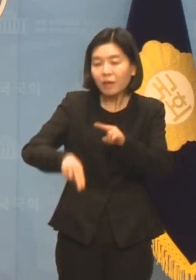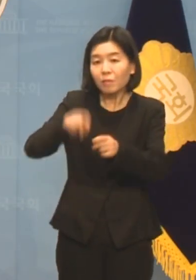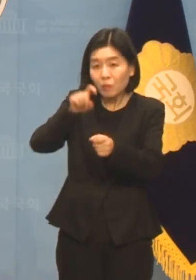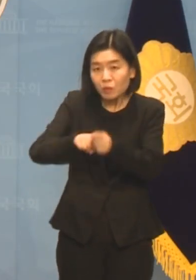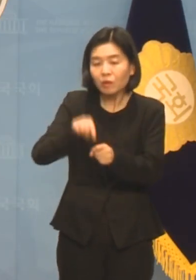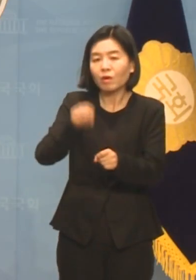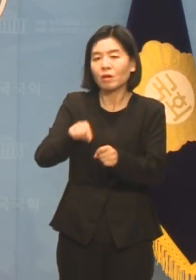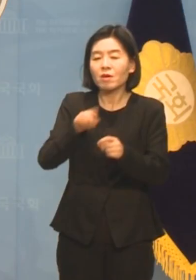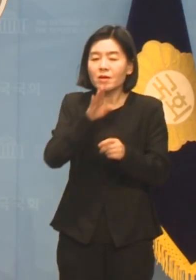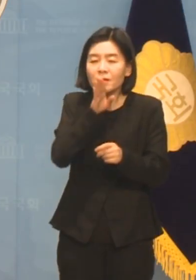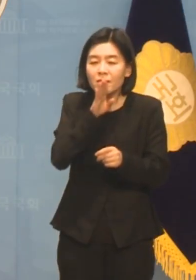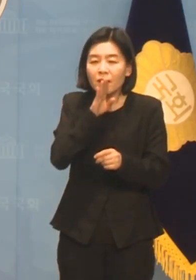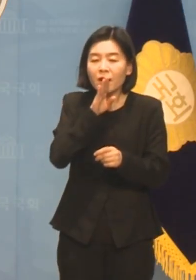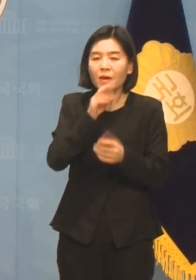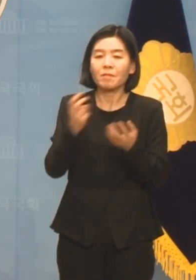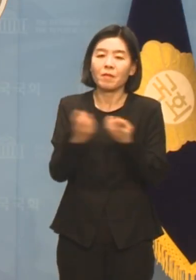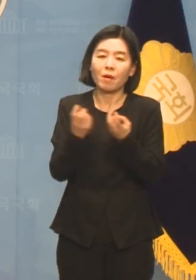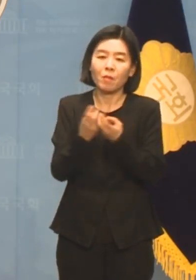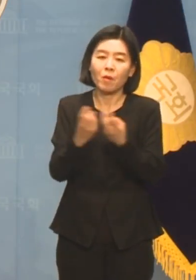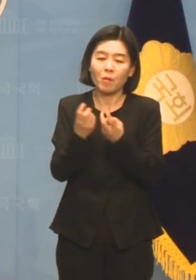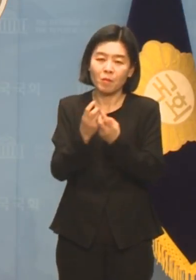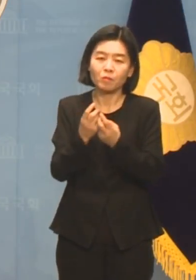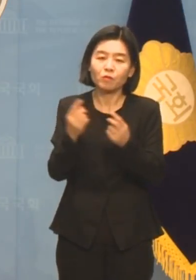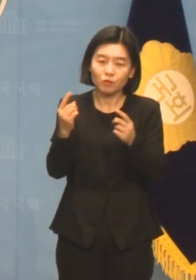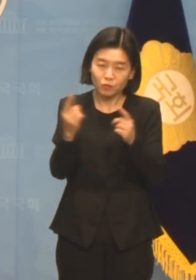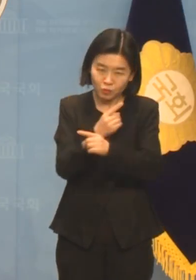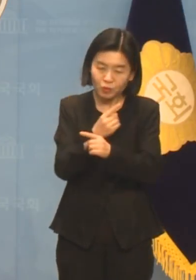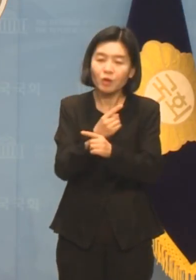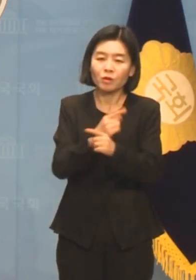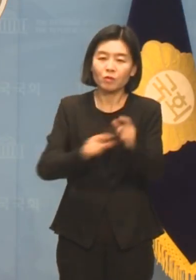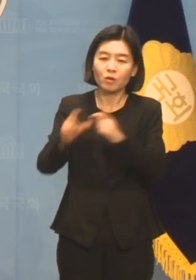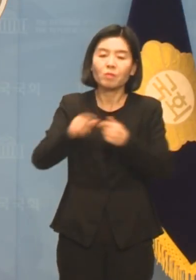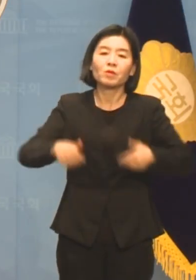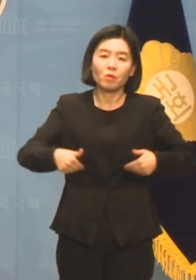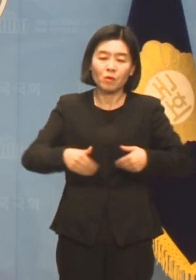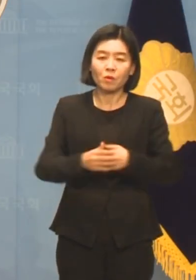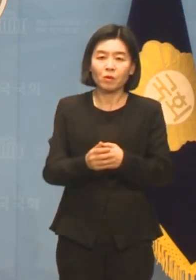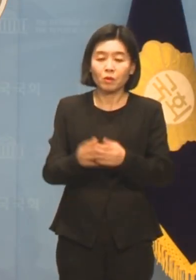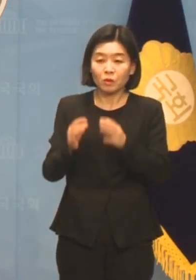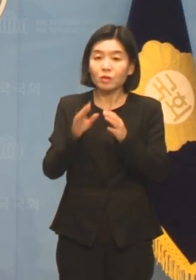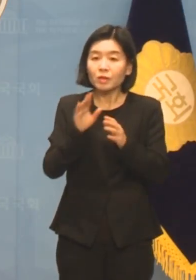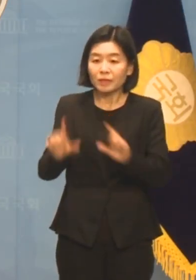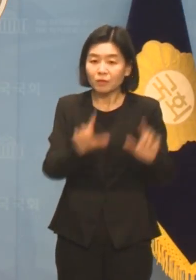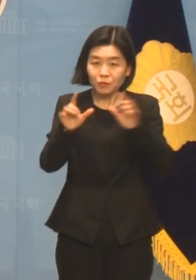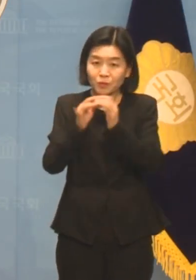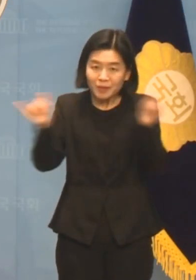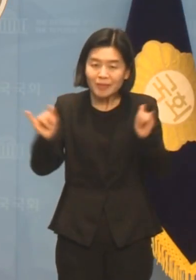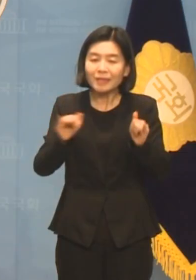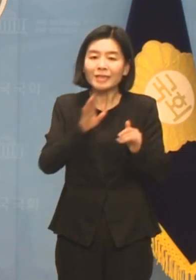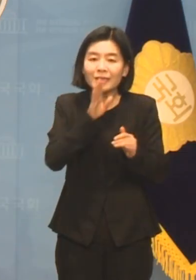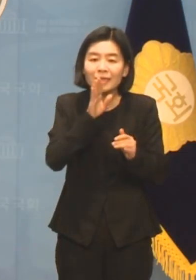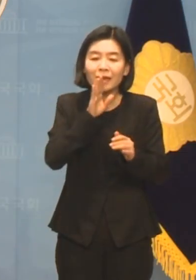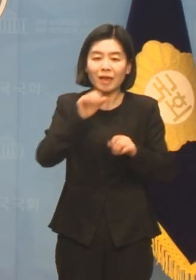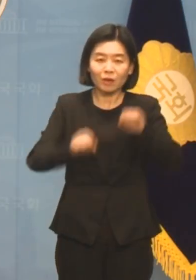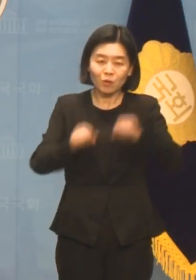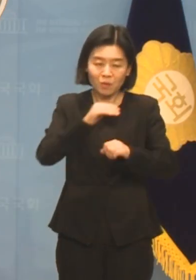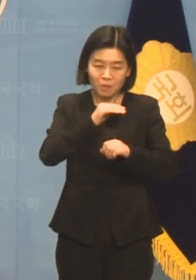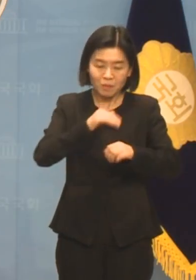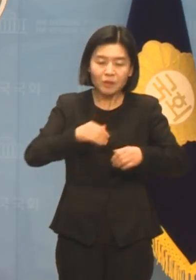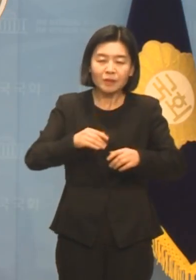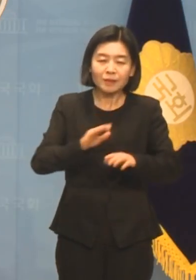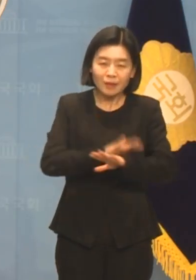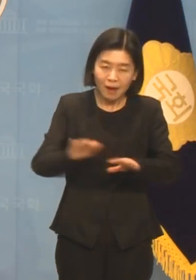합니다. 주민들이 힘을 제대로 행사할 수 있도록 바로잡아야 합니다. 이번 결과는